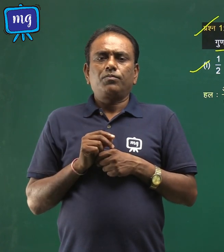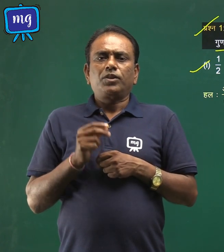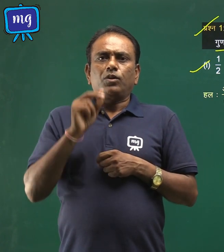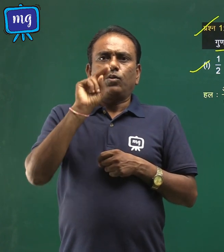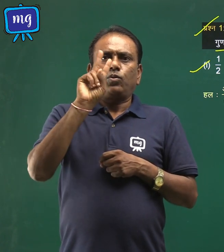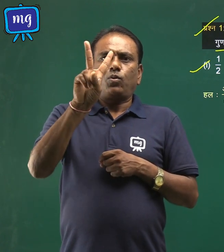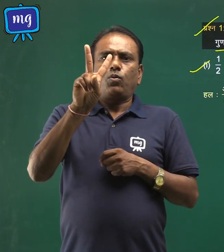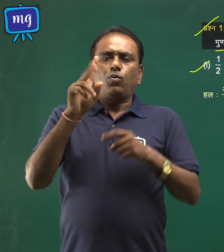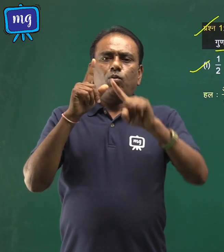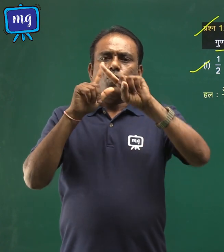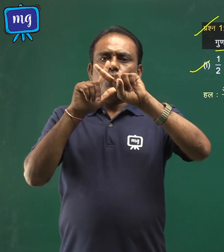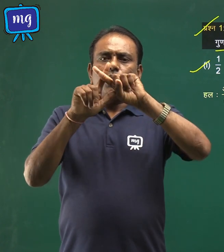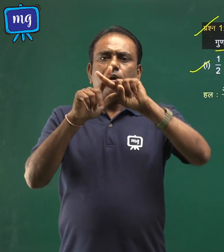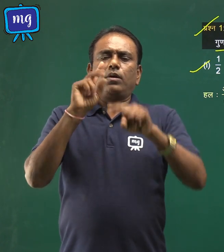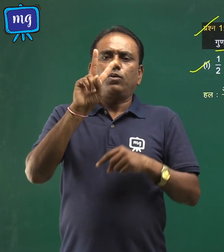2/2